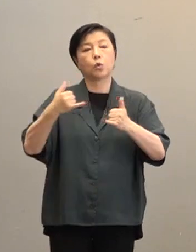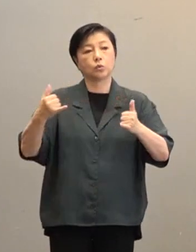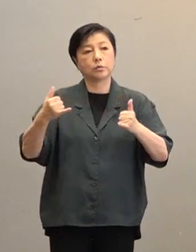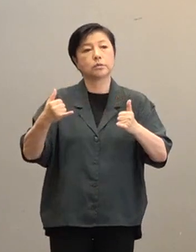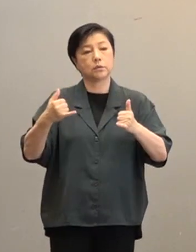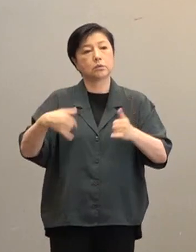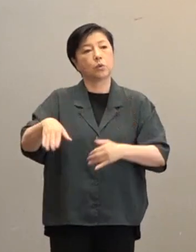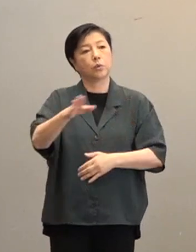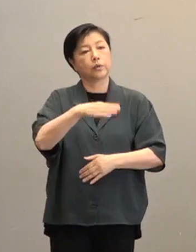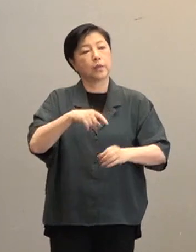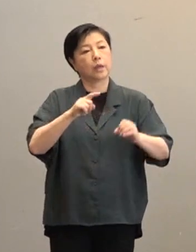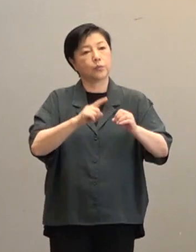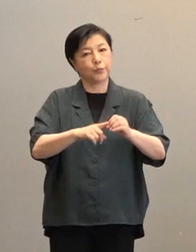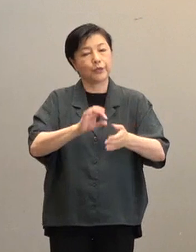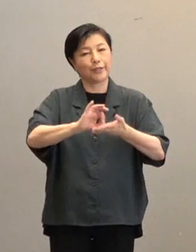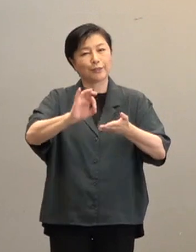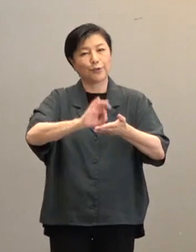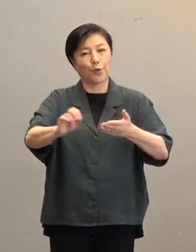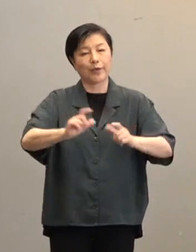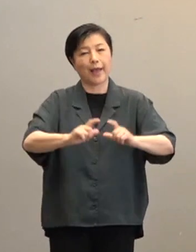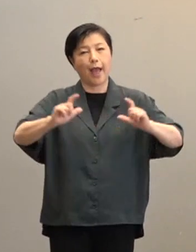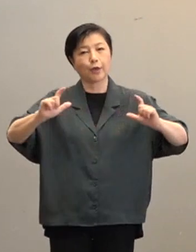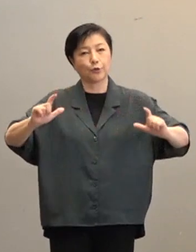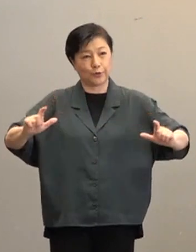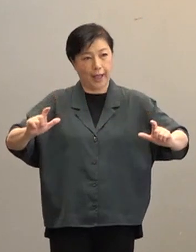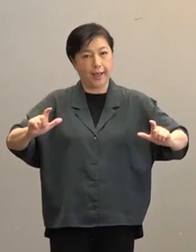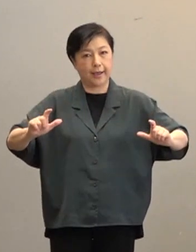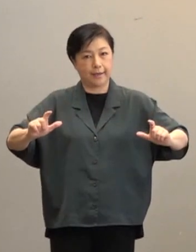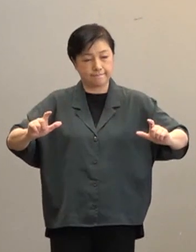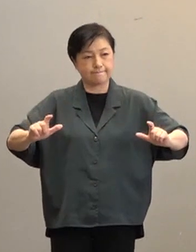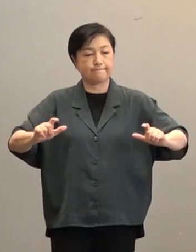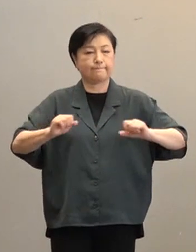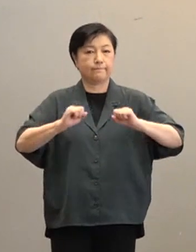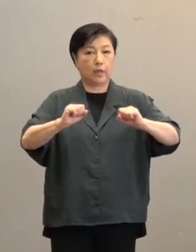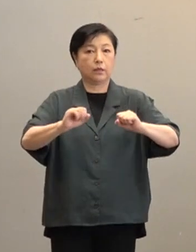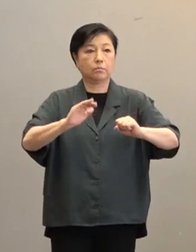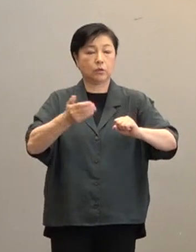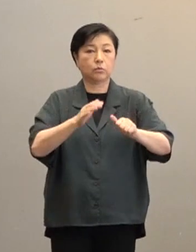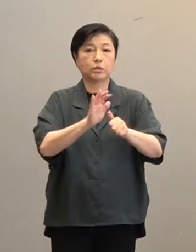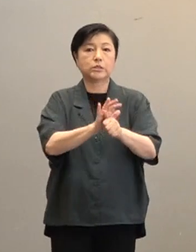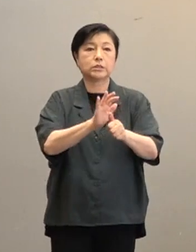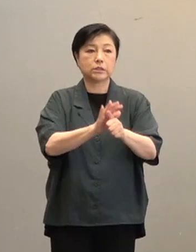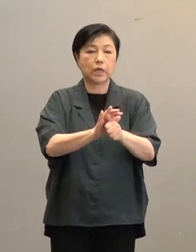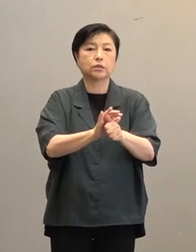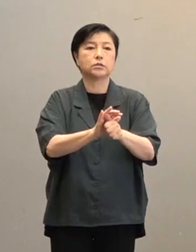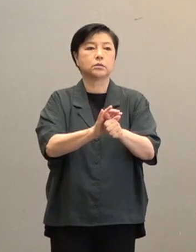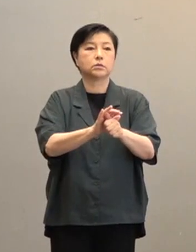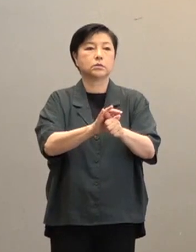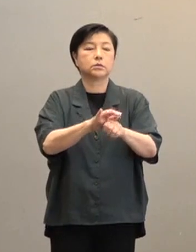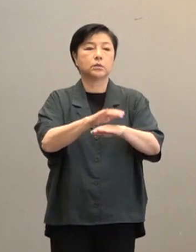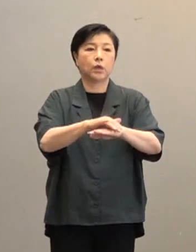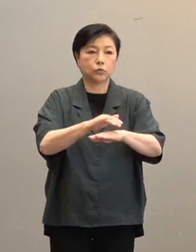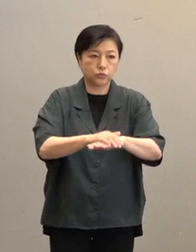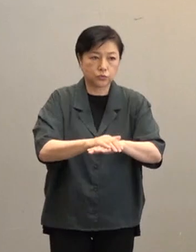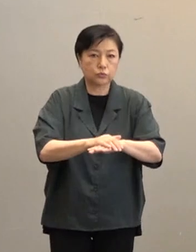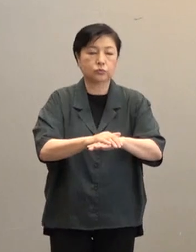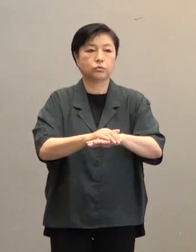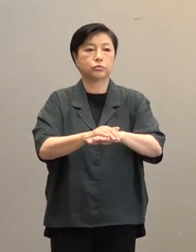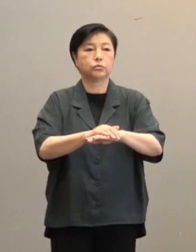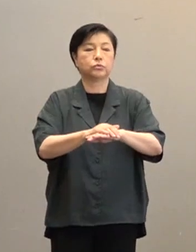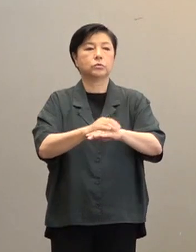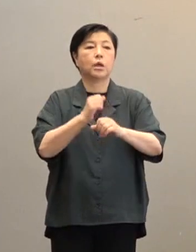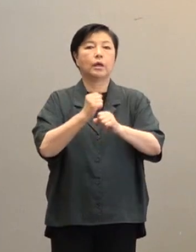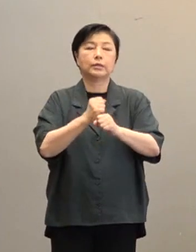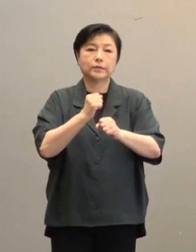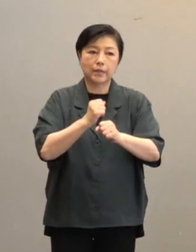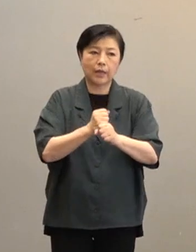ターゲットに、消費拡大にも乗り出しているところなんですけれども、こうした支援策や生産抑制の対策